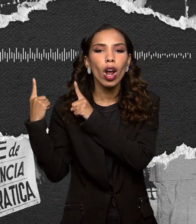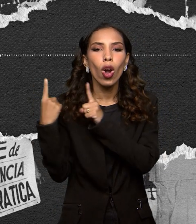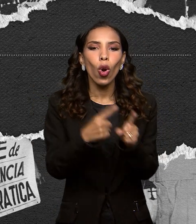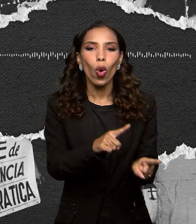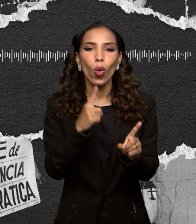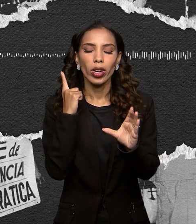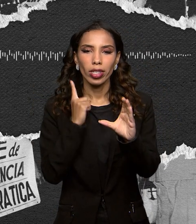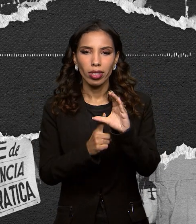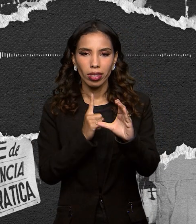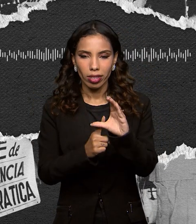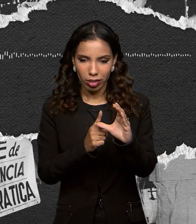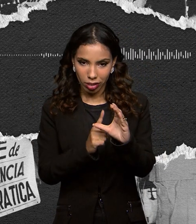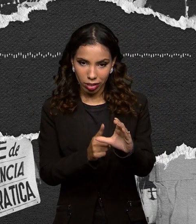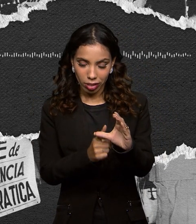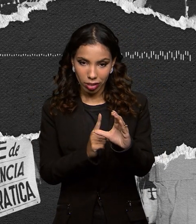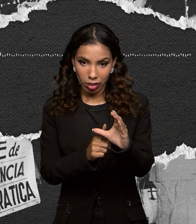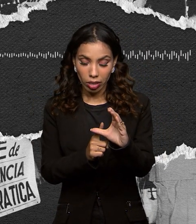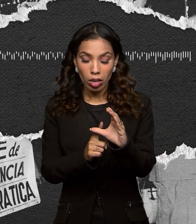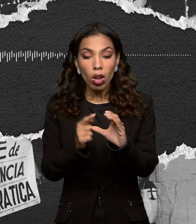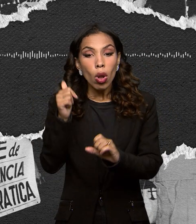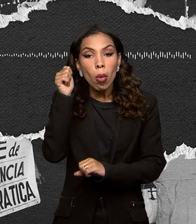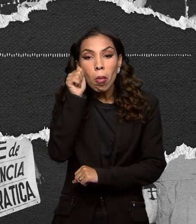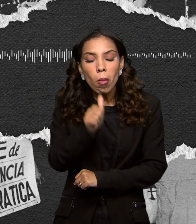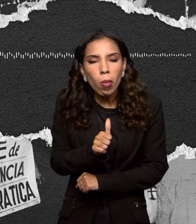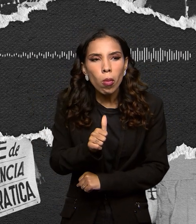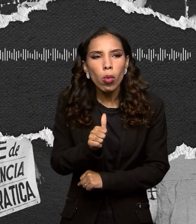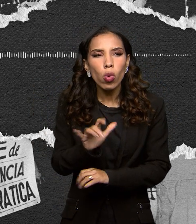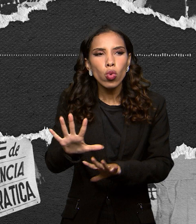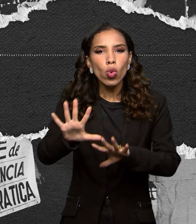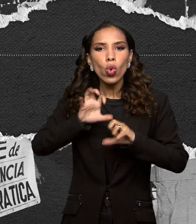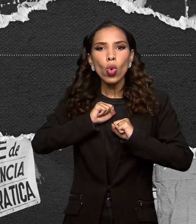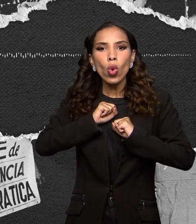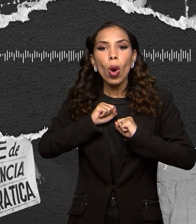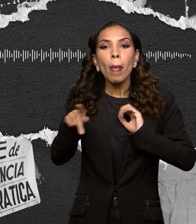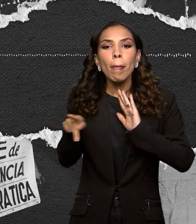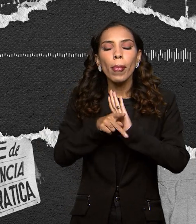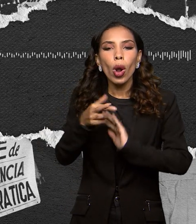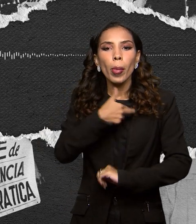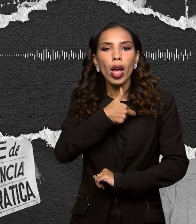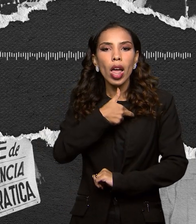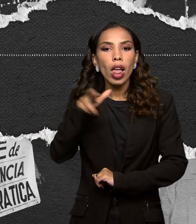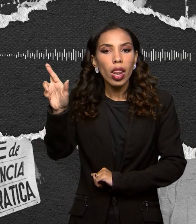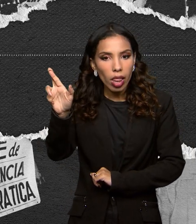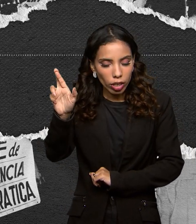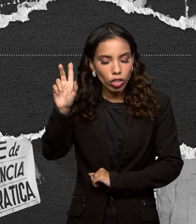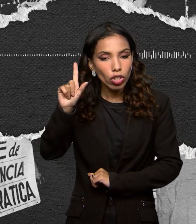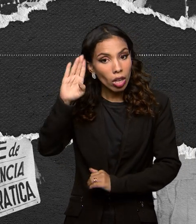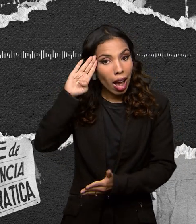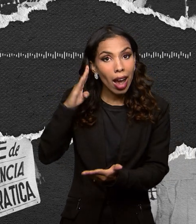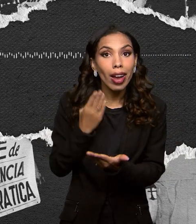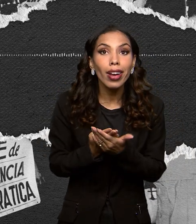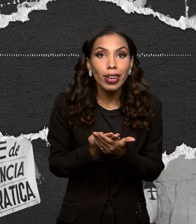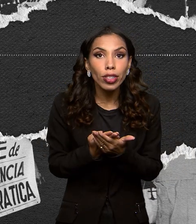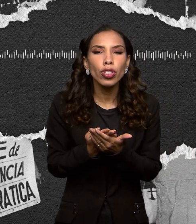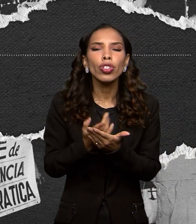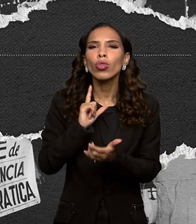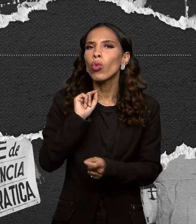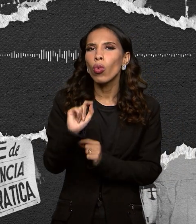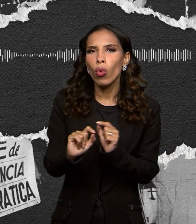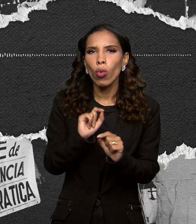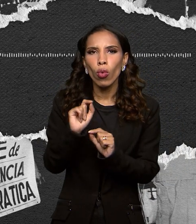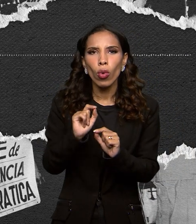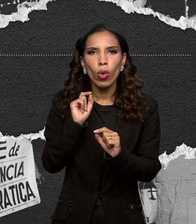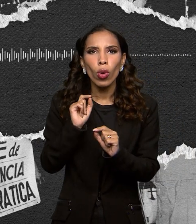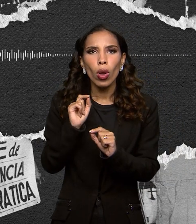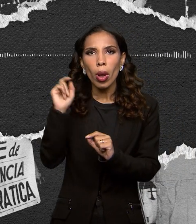mulheres, era realmente um anticomunismo de matriz religiosa. Então havia uma crença recorrente de que